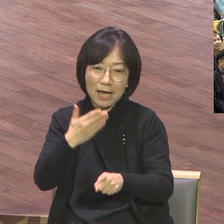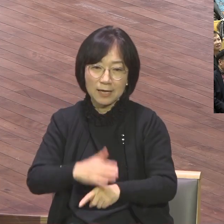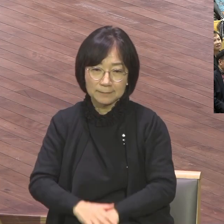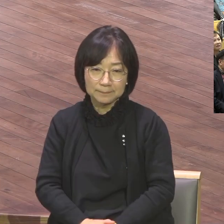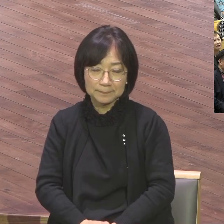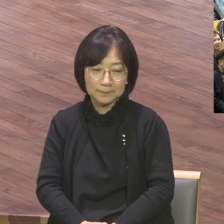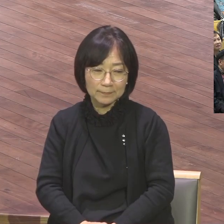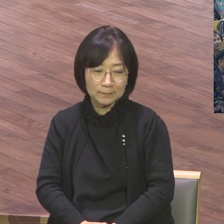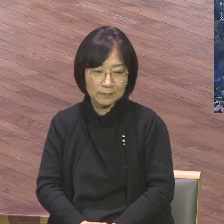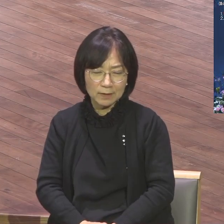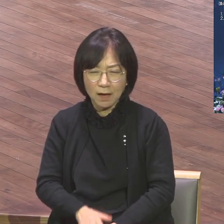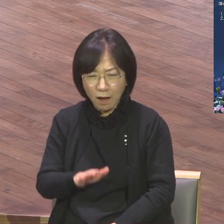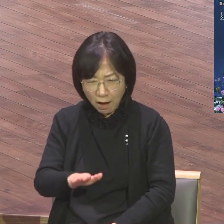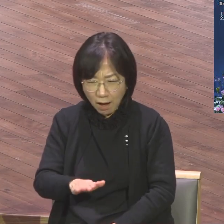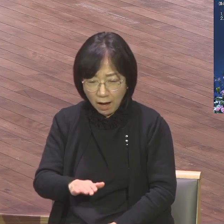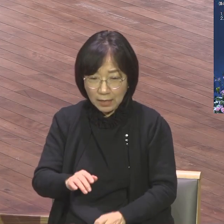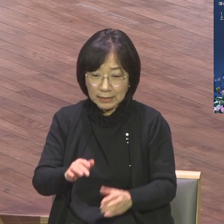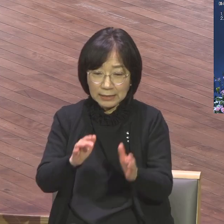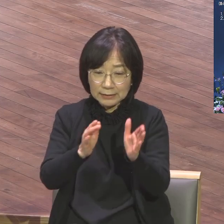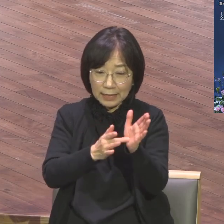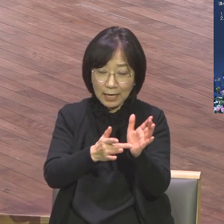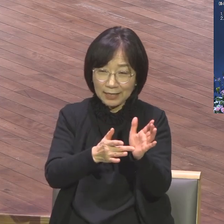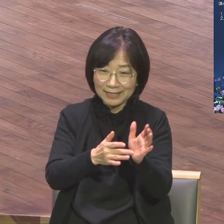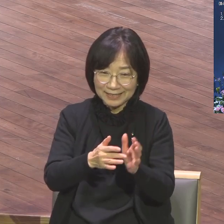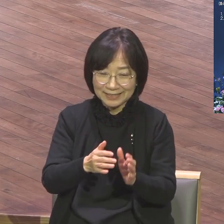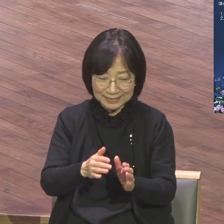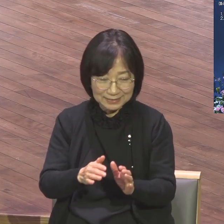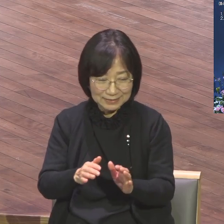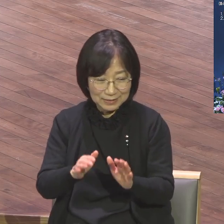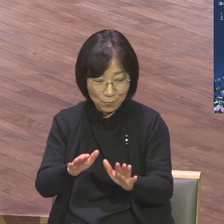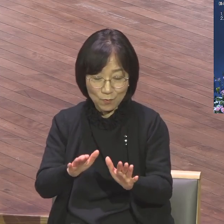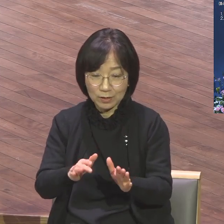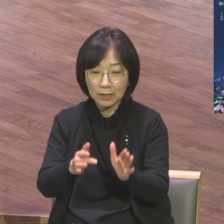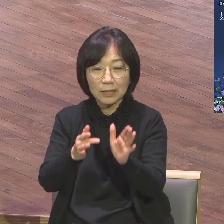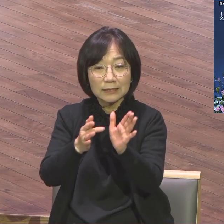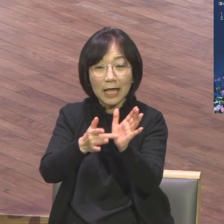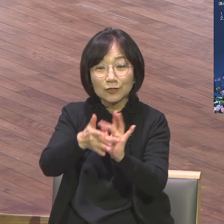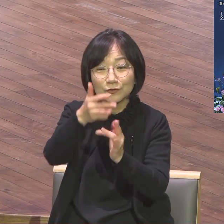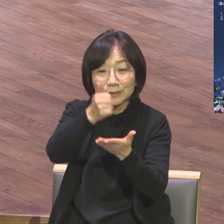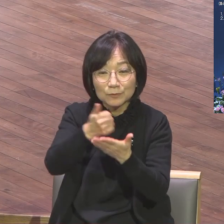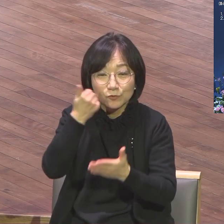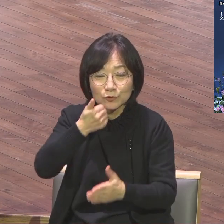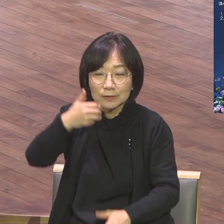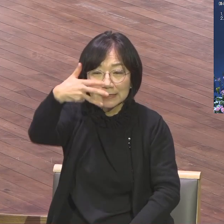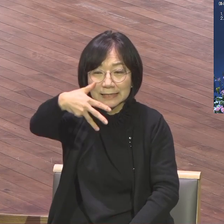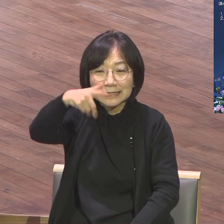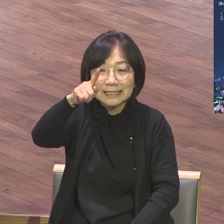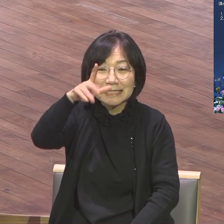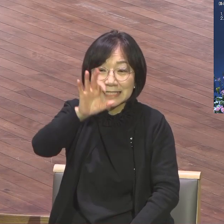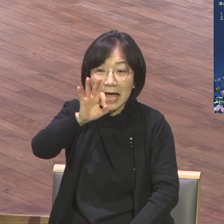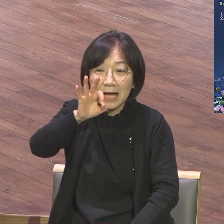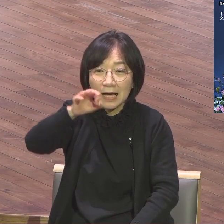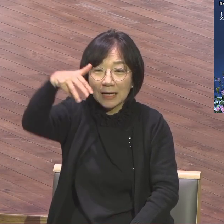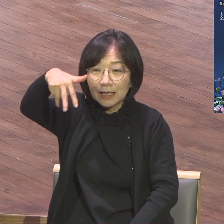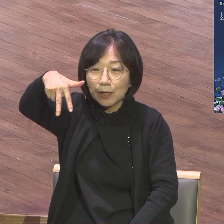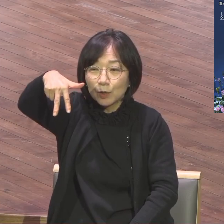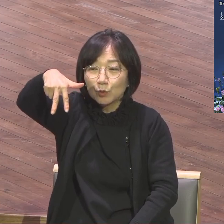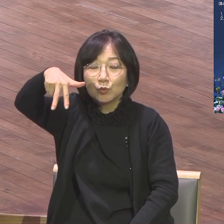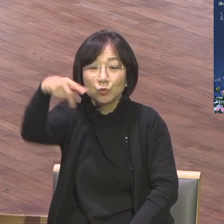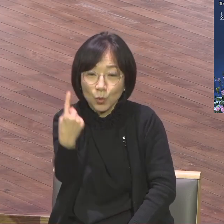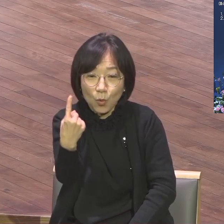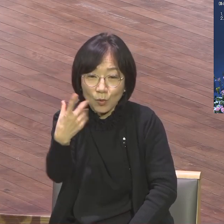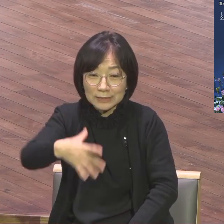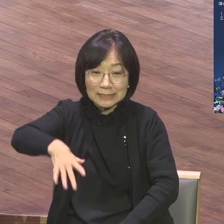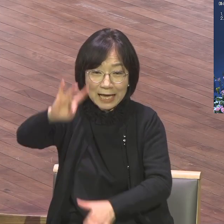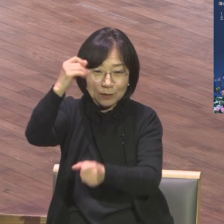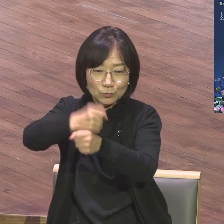정확합니다. 안 되는 거 맞아요. 그런데 창조주는 가능합니다. 창조주인 것을 예수님